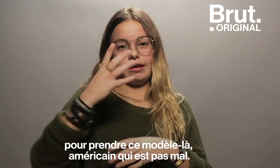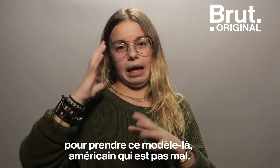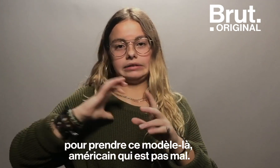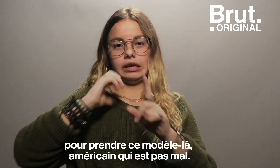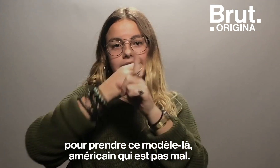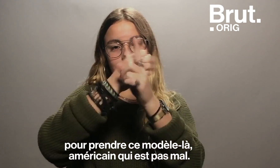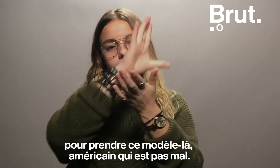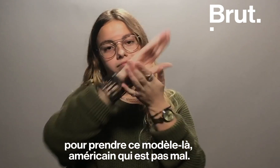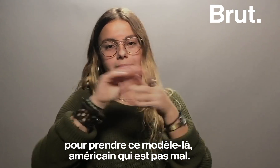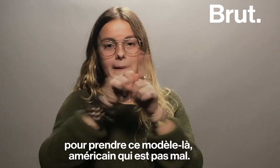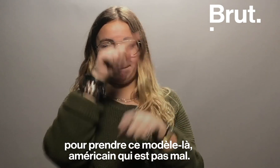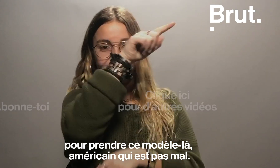pour prendre ce modèle-là américain qui est pas mal.